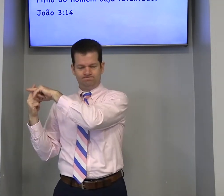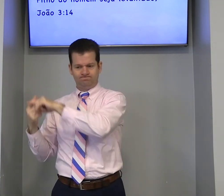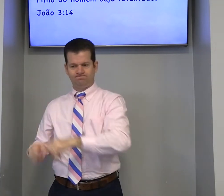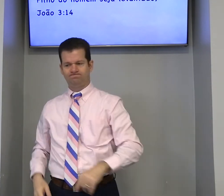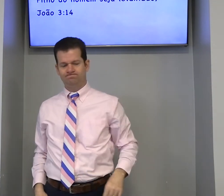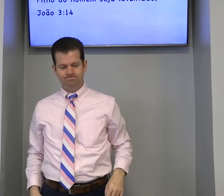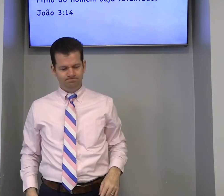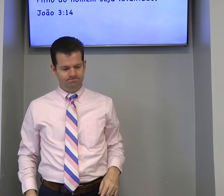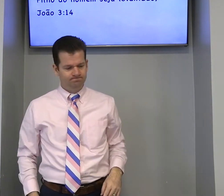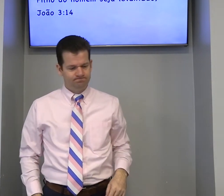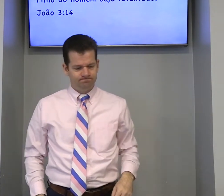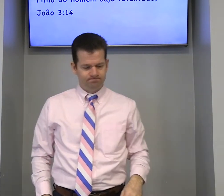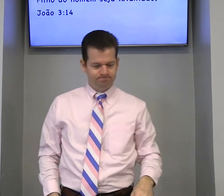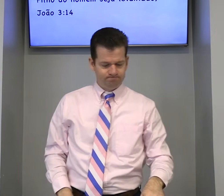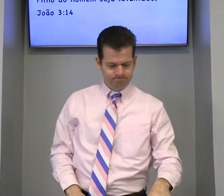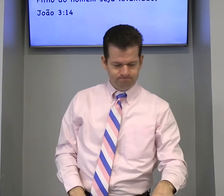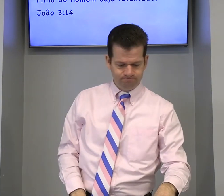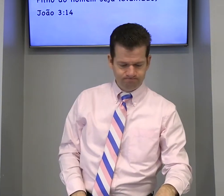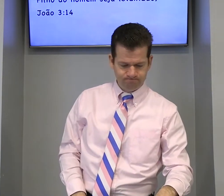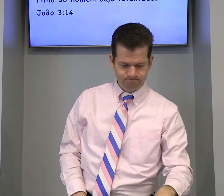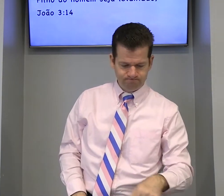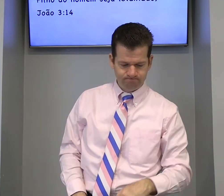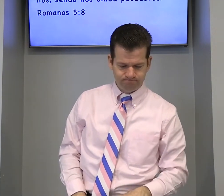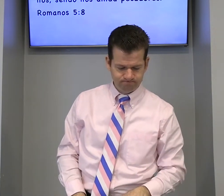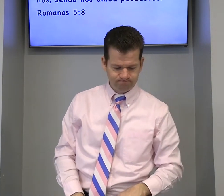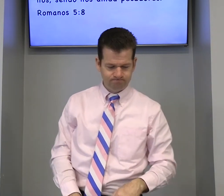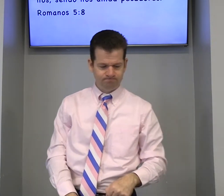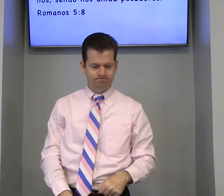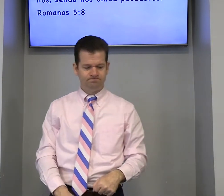Ele pagou os nossos pecados na cruz.